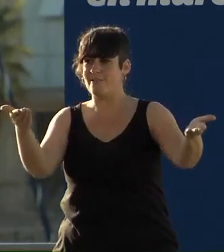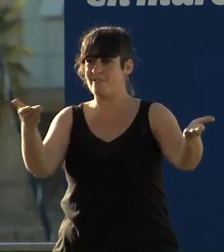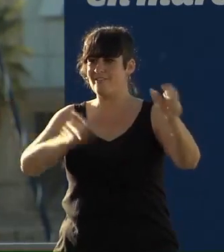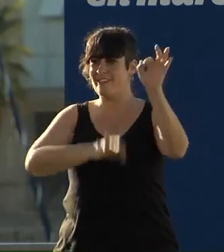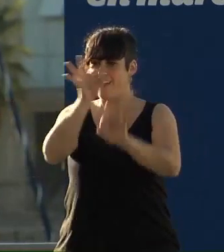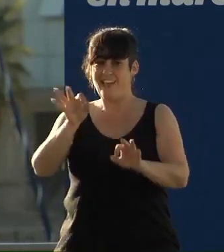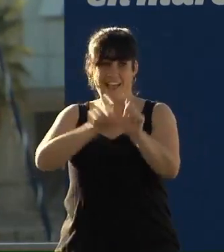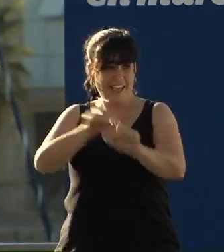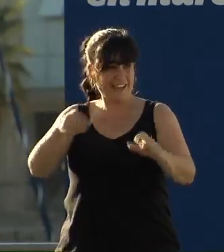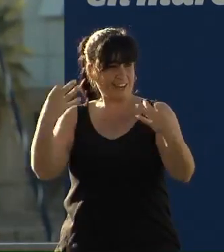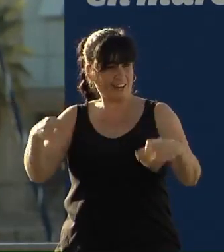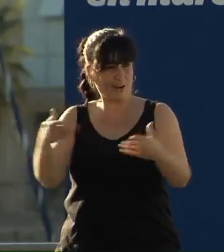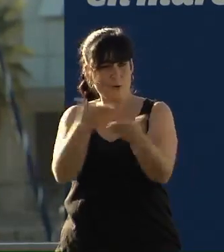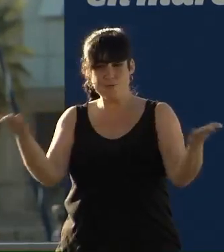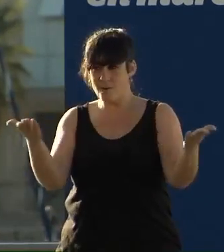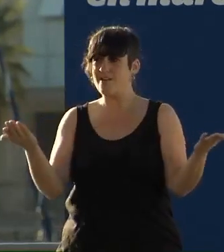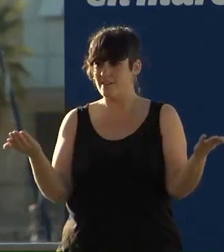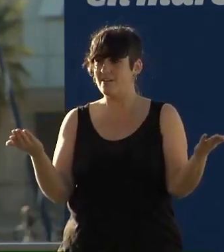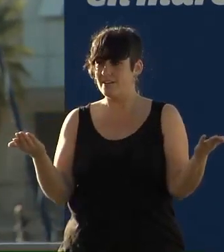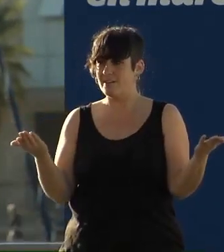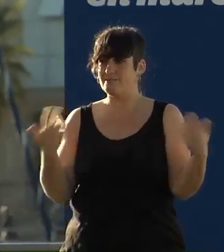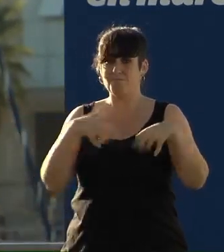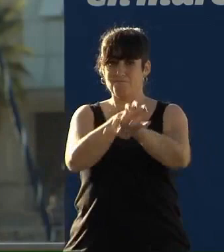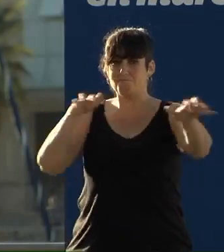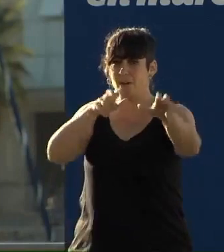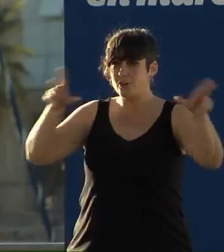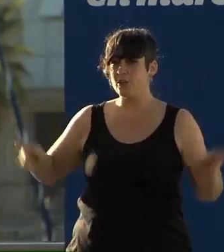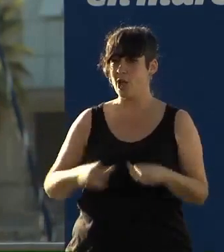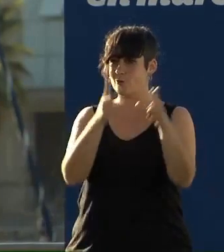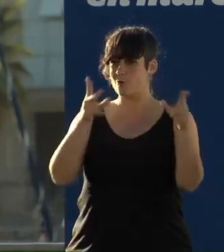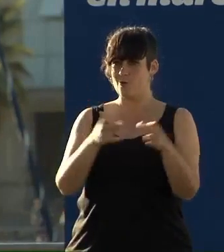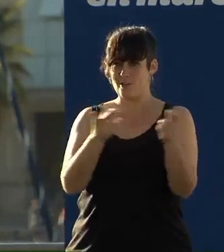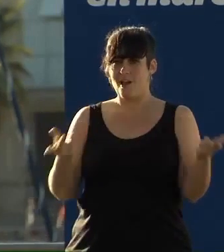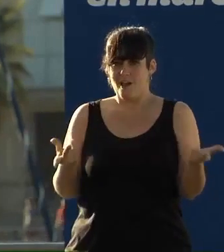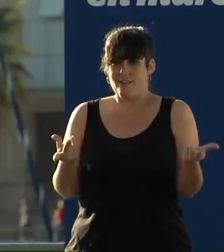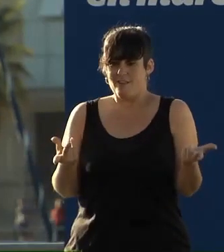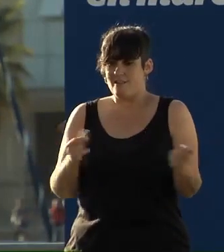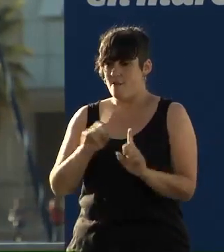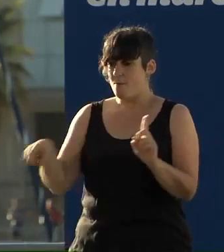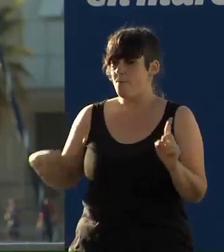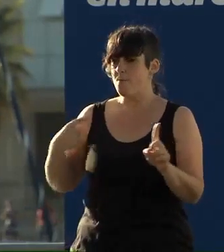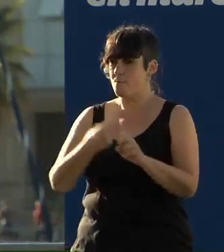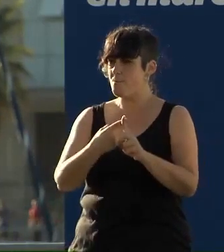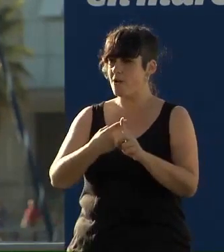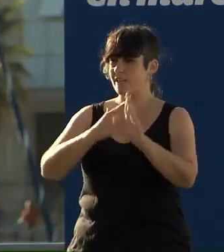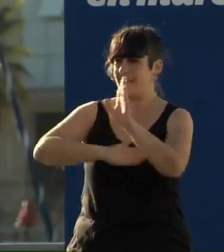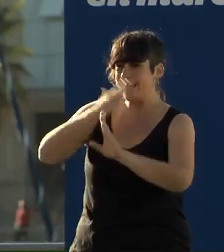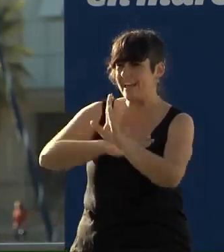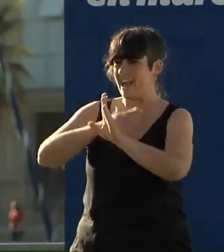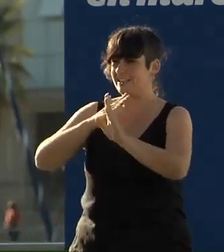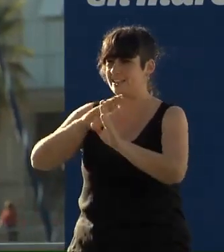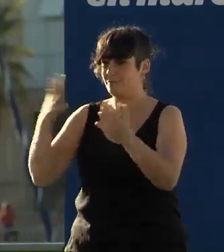do común cidadán, da maioría social, das clases subalternas, do conxunto de clases